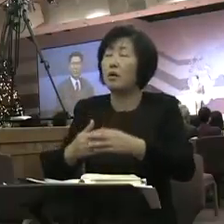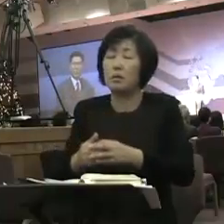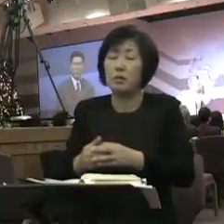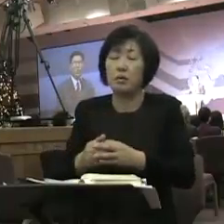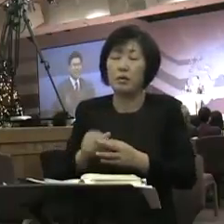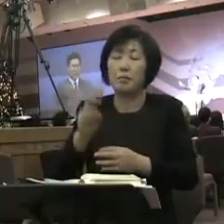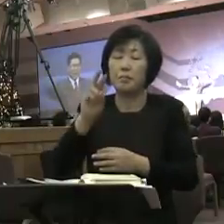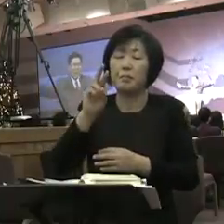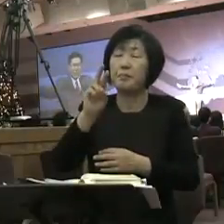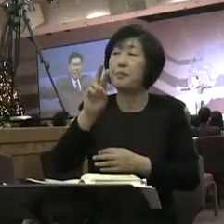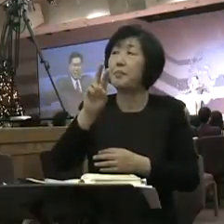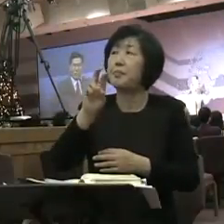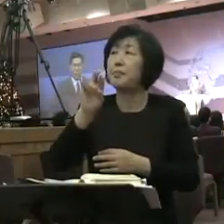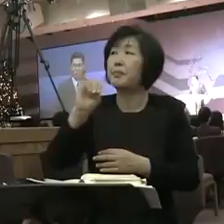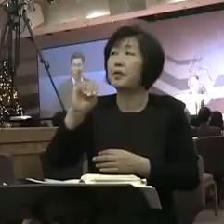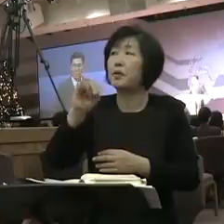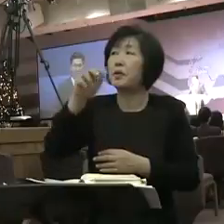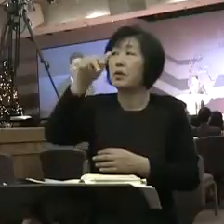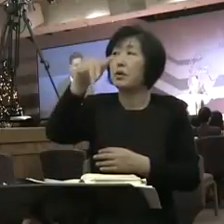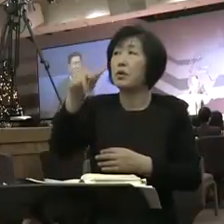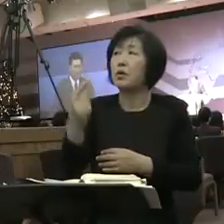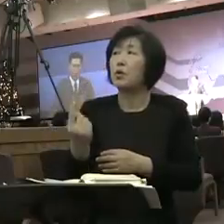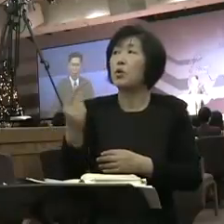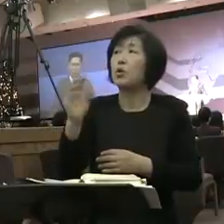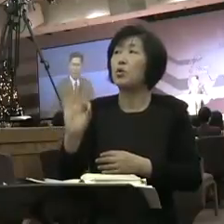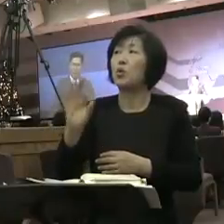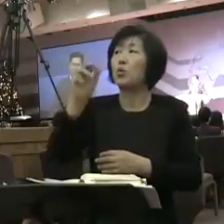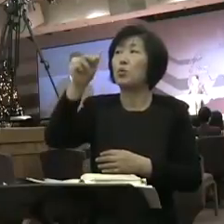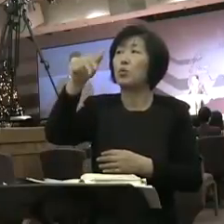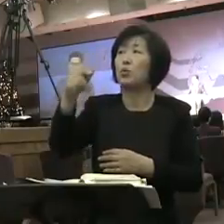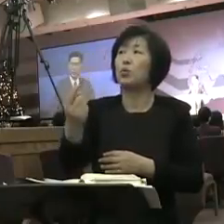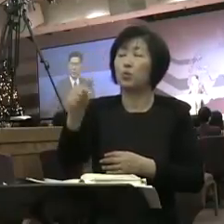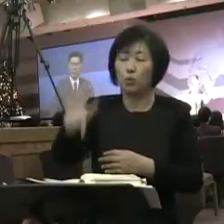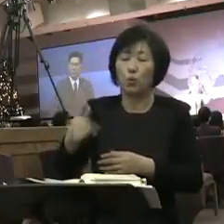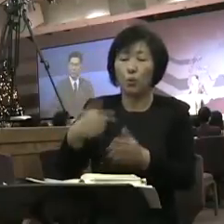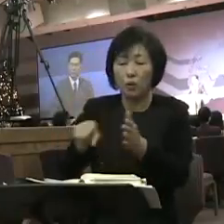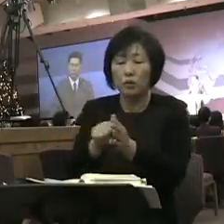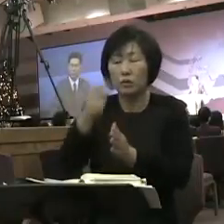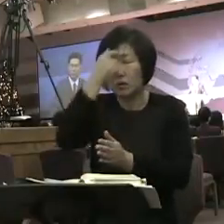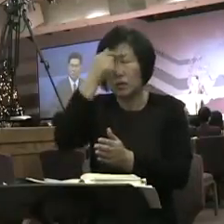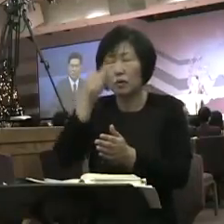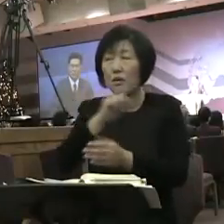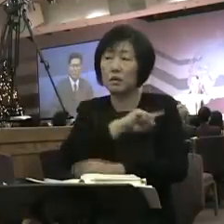종족을 위해서 기도하고 세계에 있는 다양한 종족들을 위해서 기도하는 기도운동이 일어나기 시작했어요.